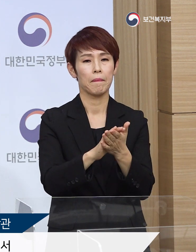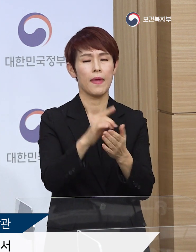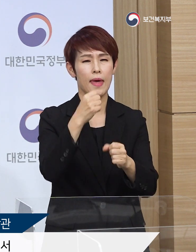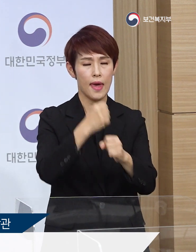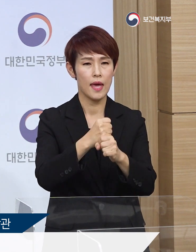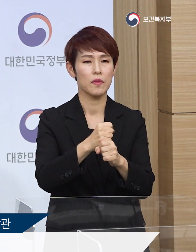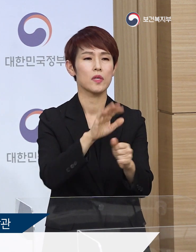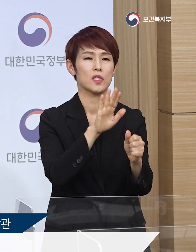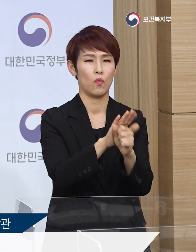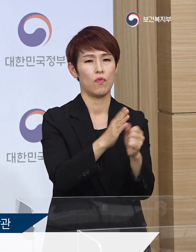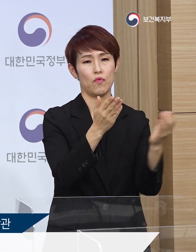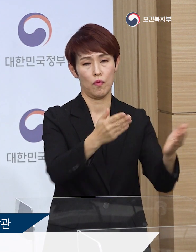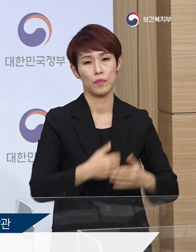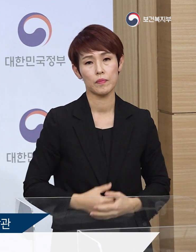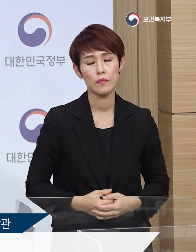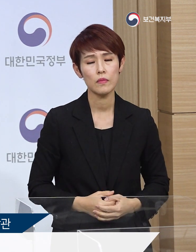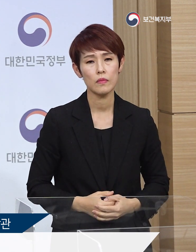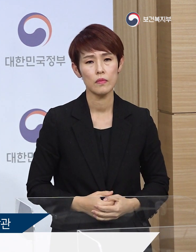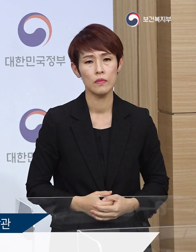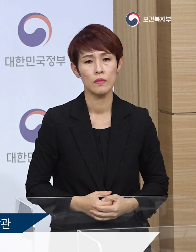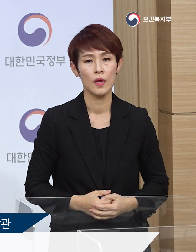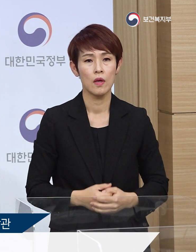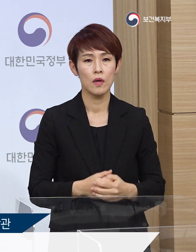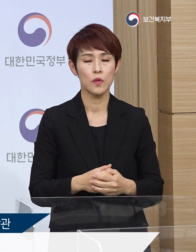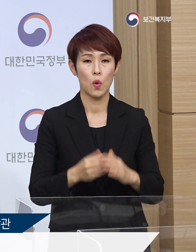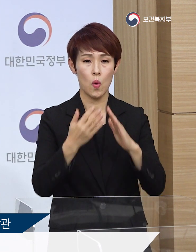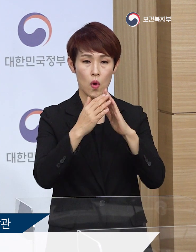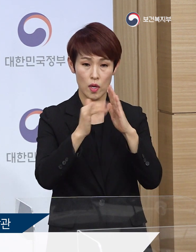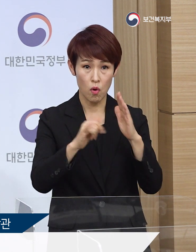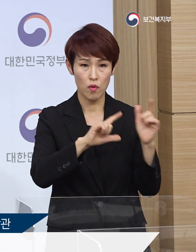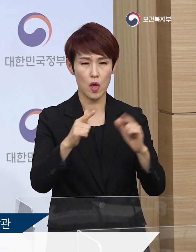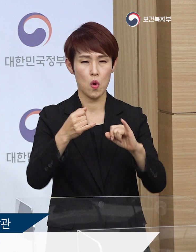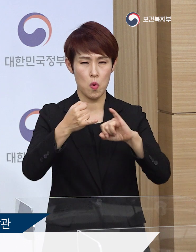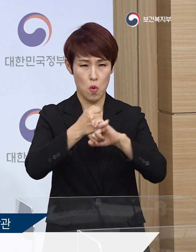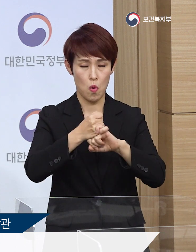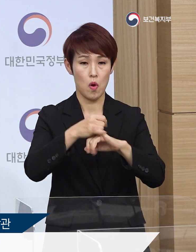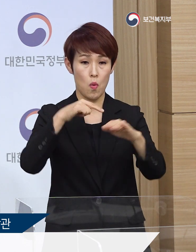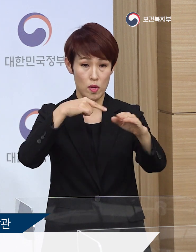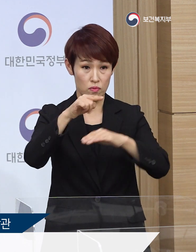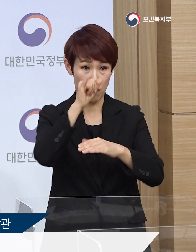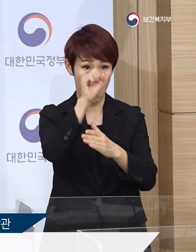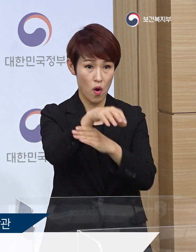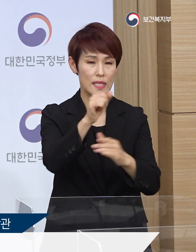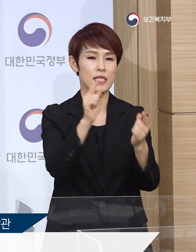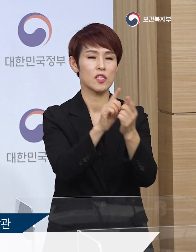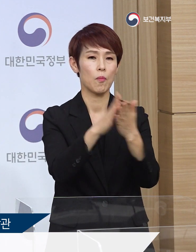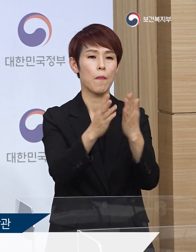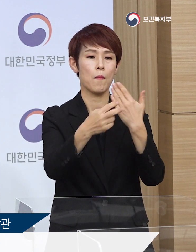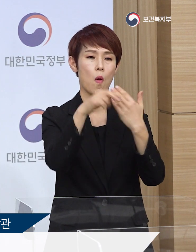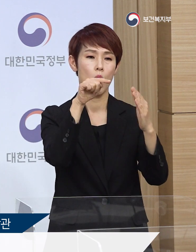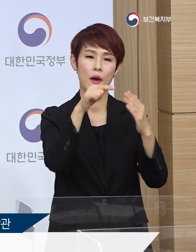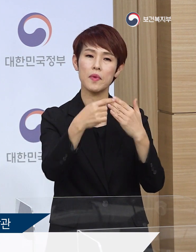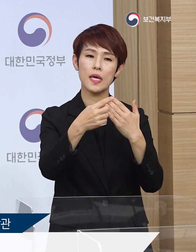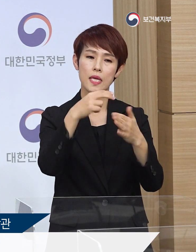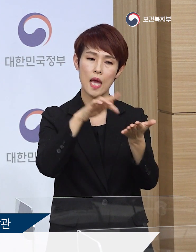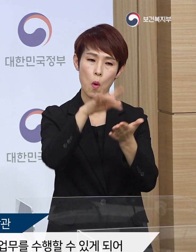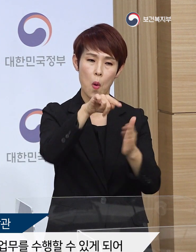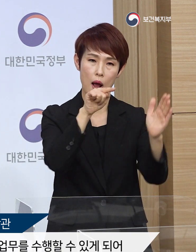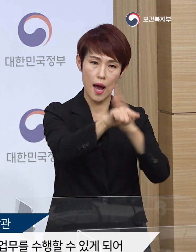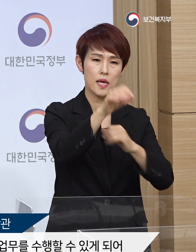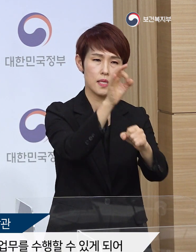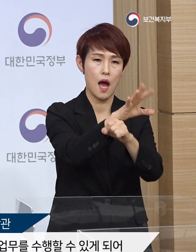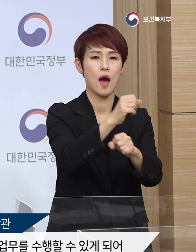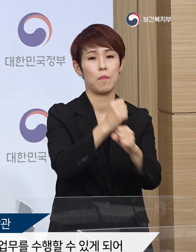됩니다. 동거 가족의 생필품 구매 등 필수 외출을 허용하여 직접 구매할 수 있게 되었기 때문입니다.